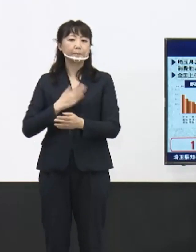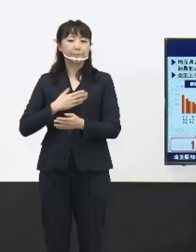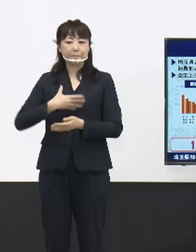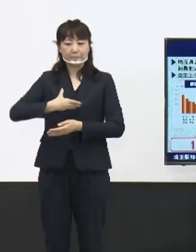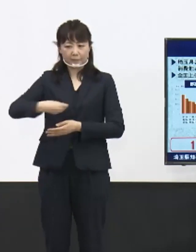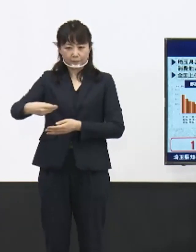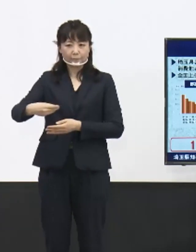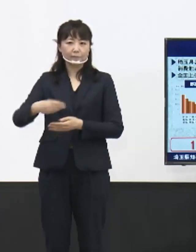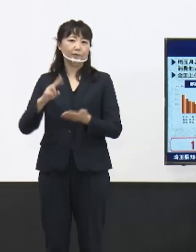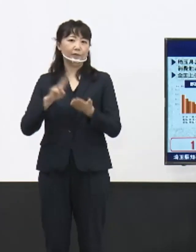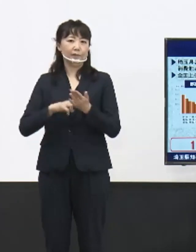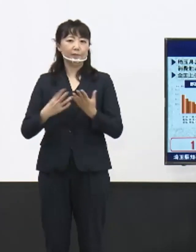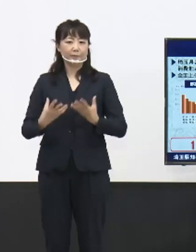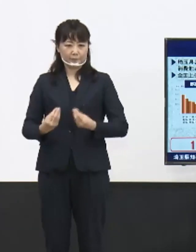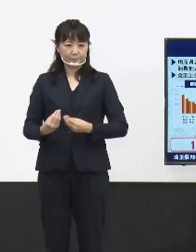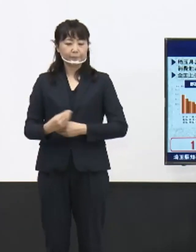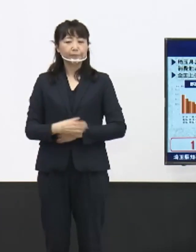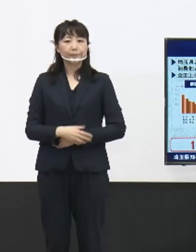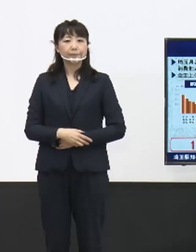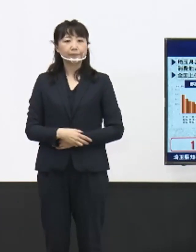ました。